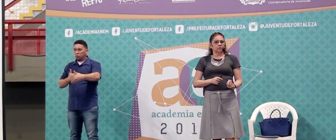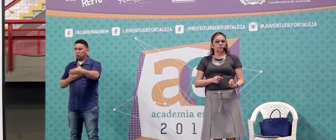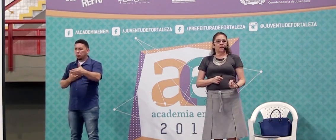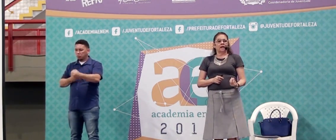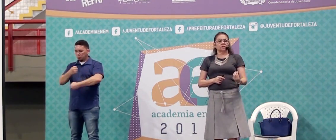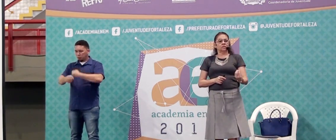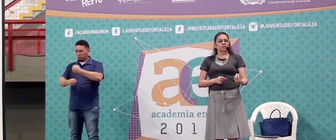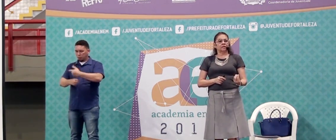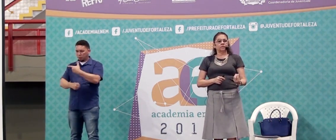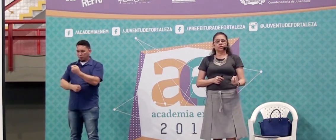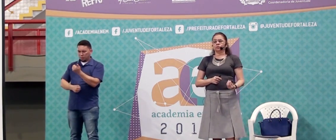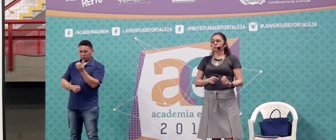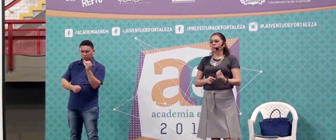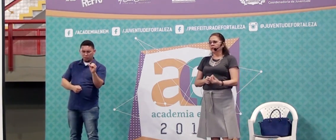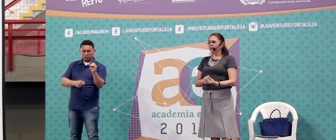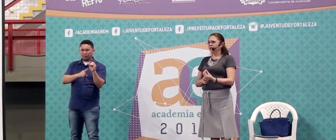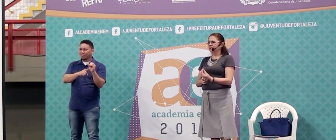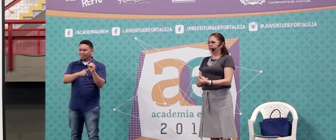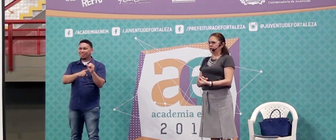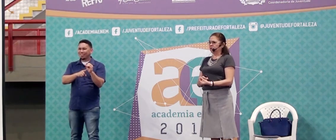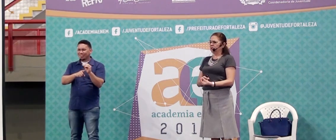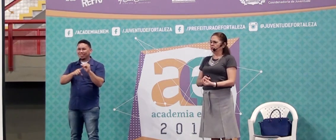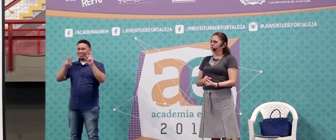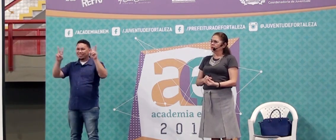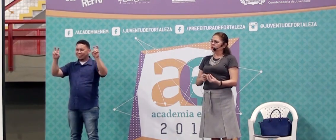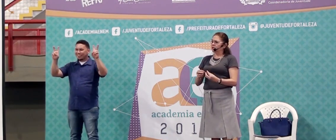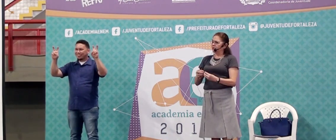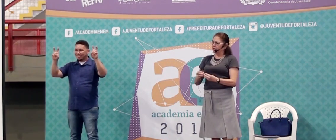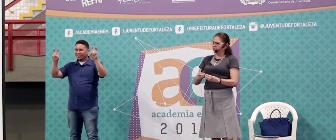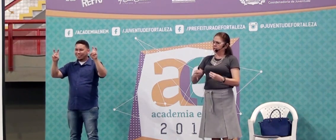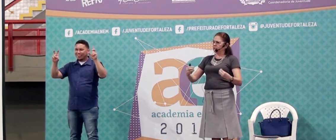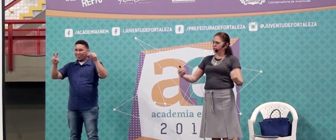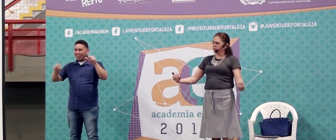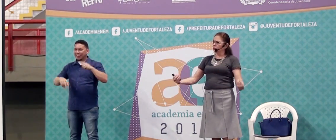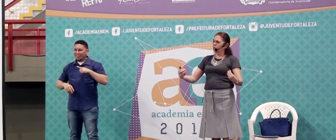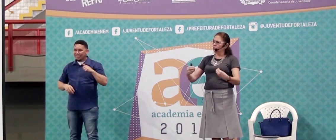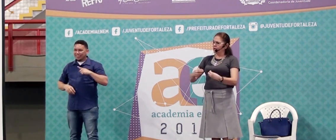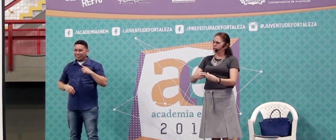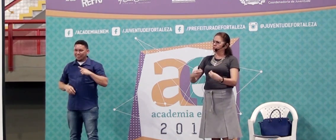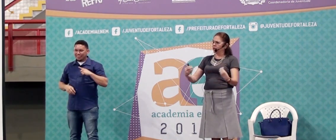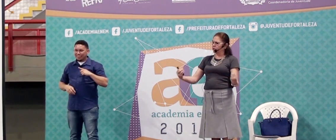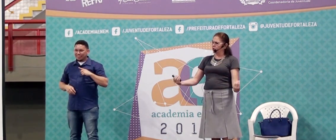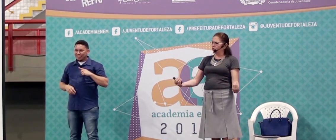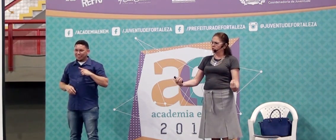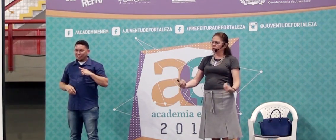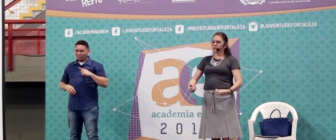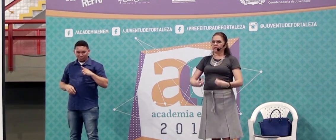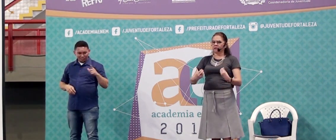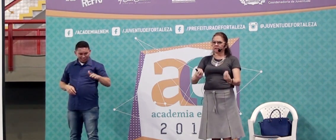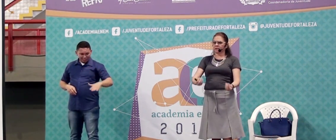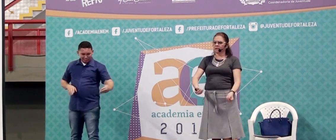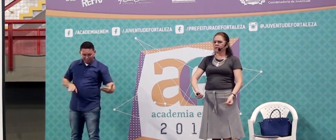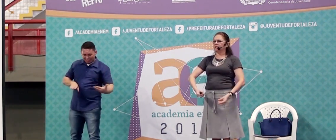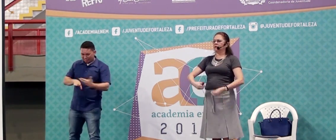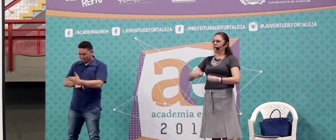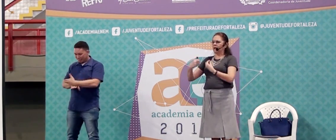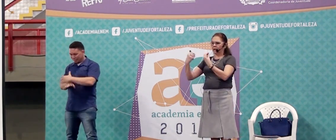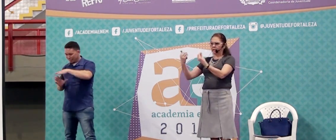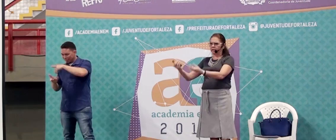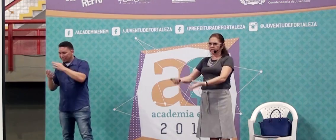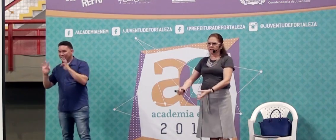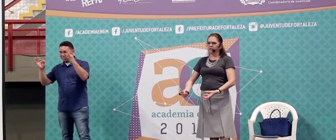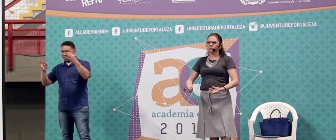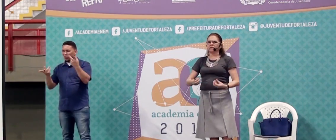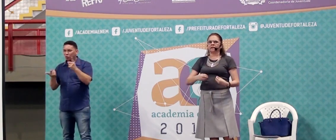neste ano a gente tem tido muita essa questão de criança com o meio tecnológico. Criança que tem